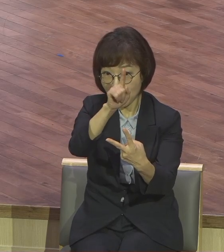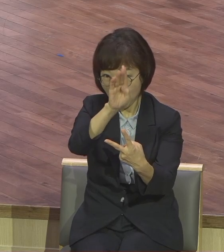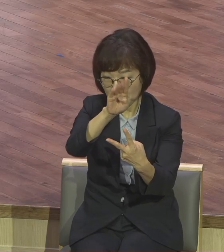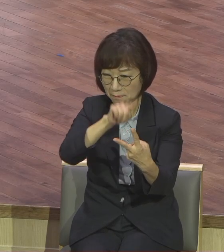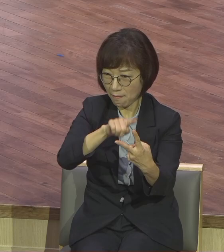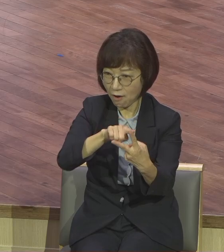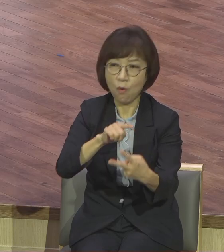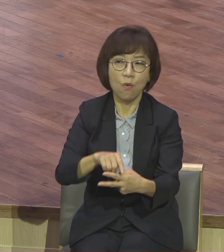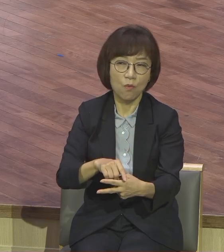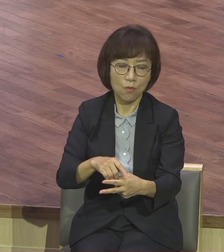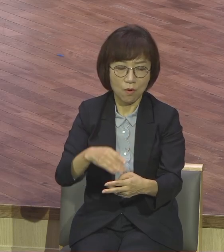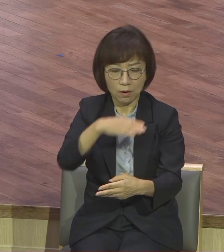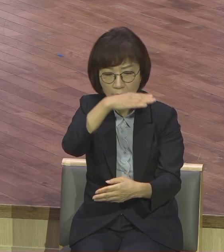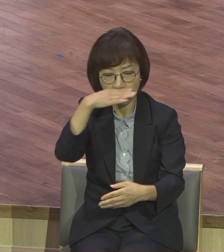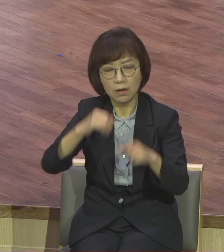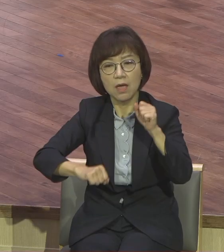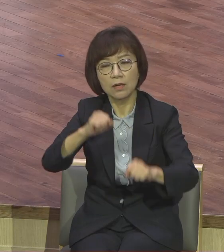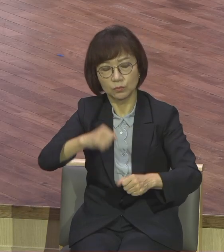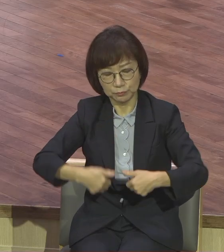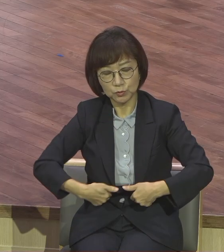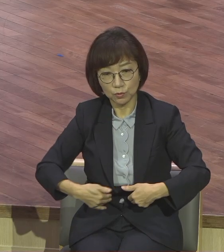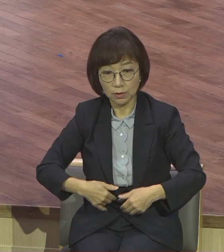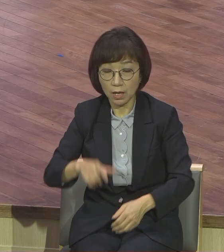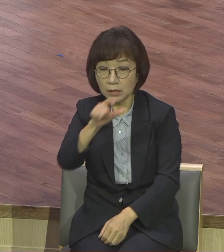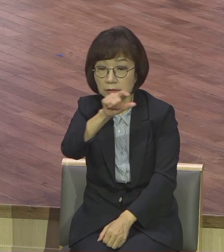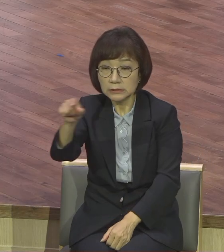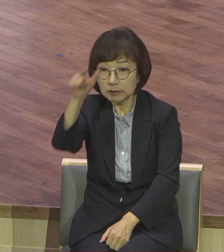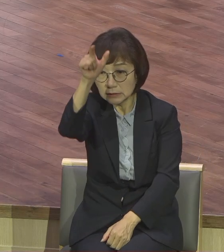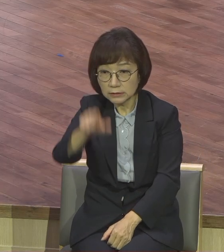신학적으로 이걸 주장합니다. 신학교에서 그렇게 가르칩니다.